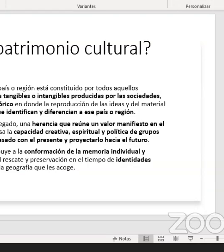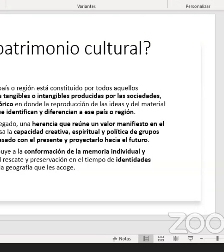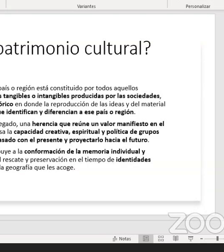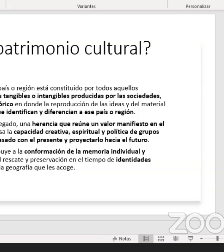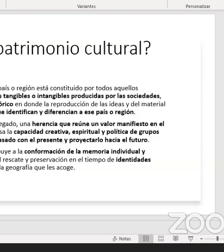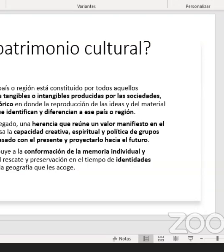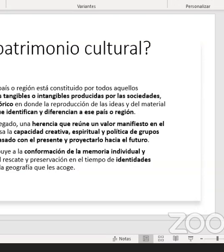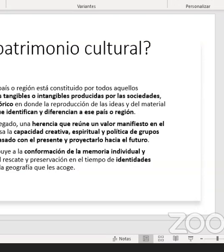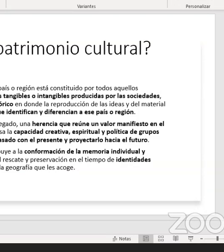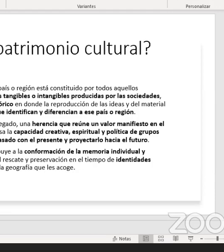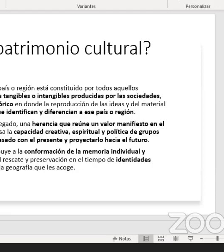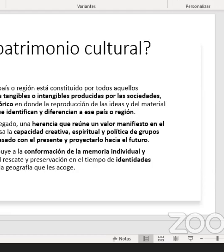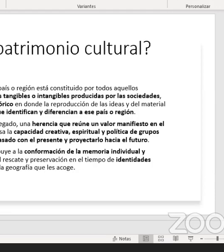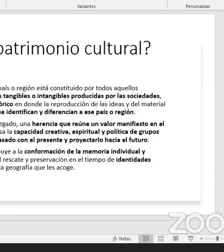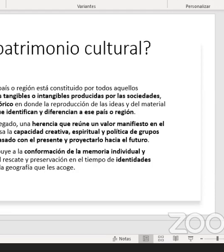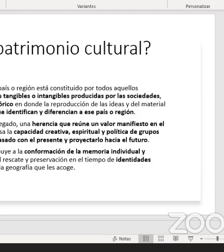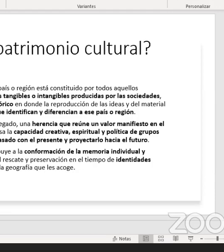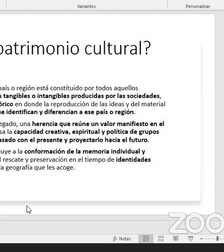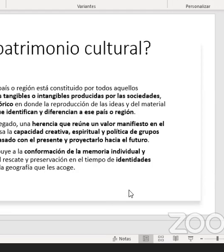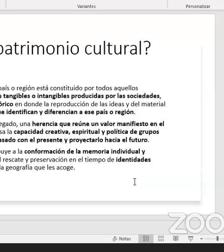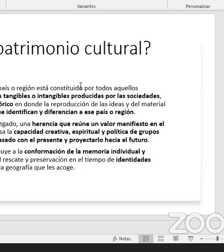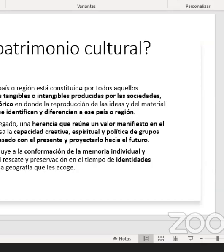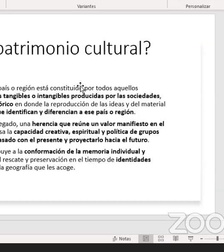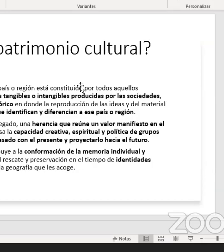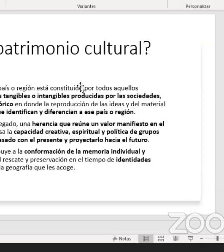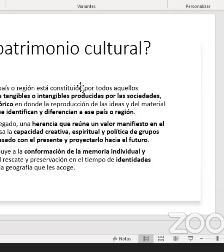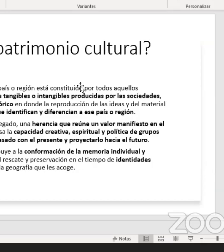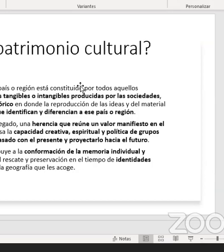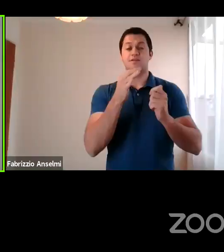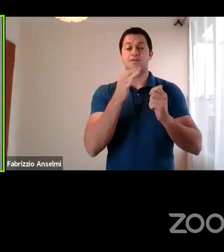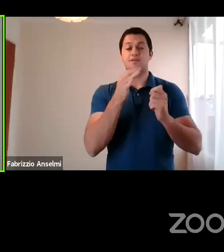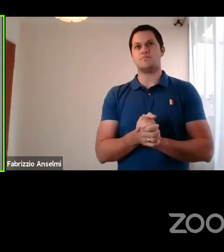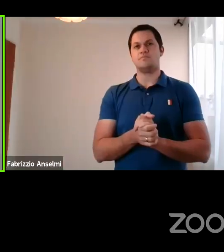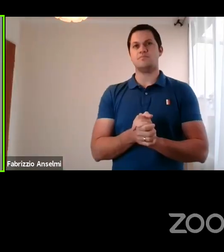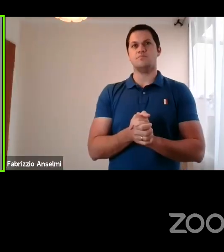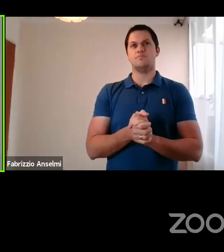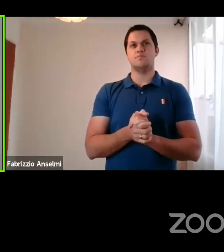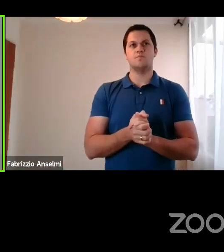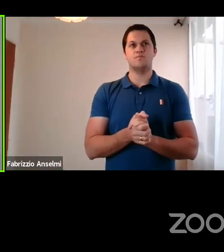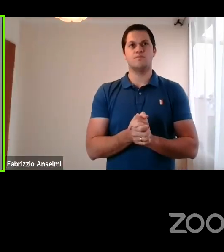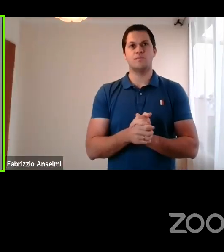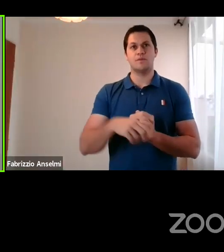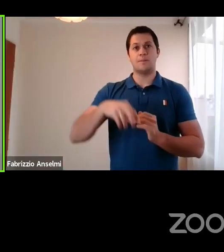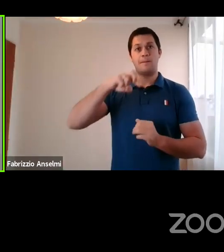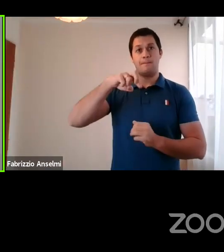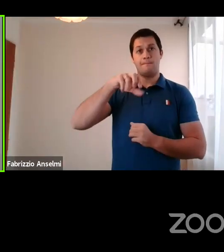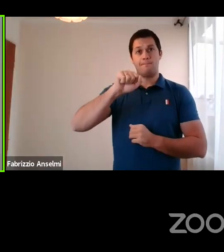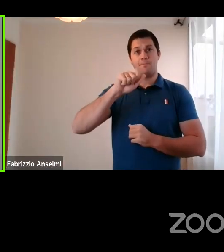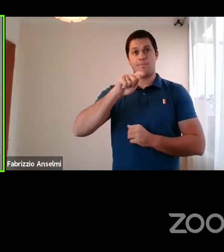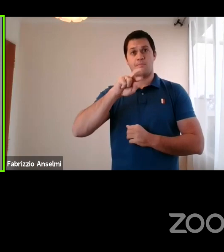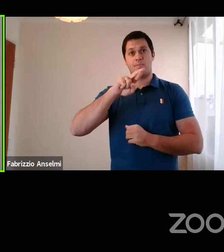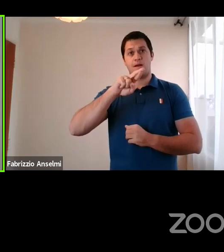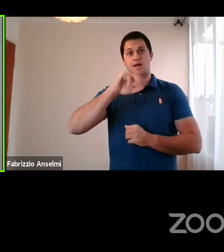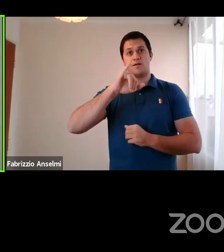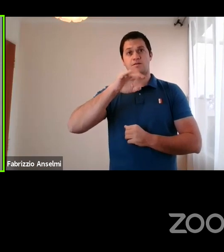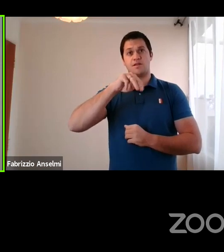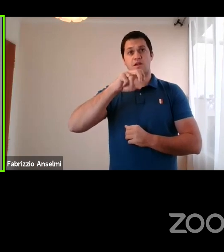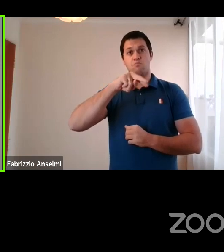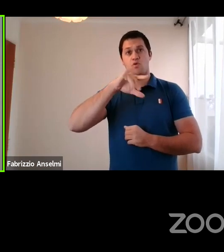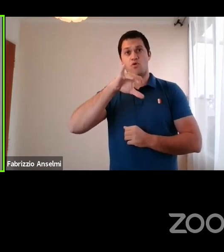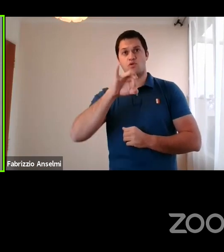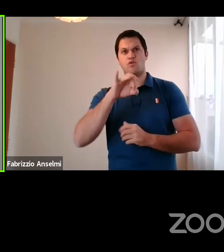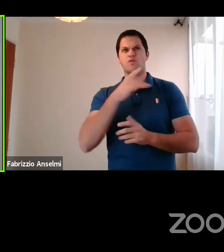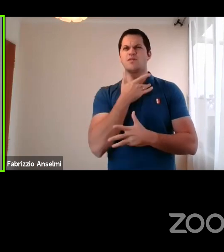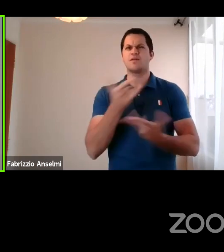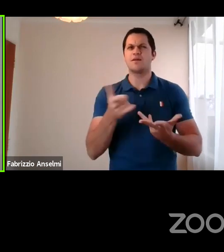No, sigue quedando quien habla. Ya. Entonces, el patrimonio cultural, ¿qué es? Es un elemento que genera